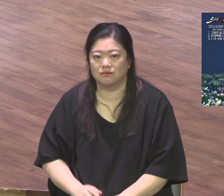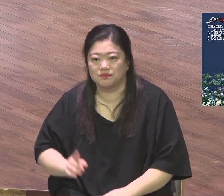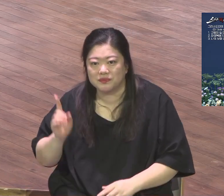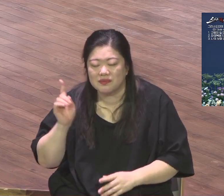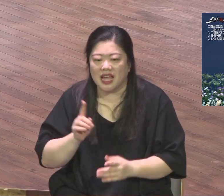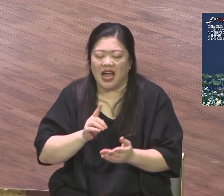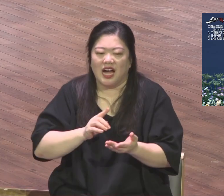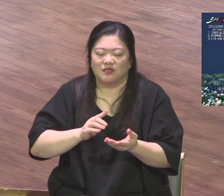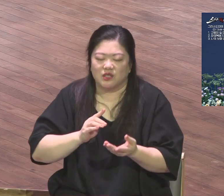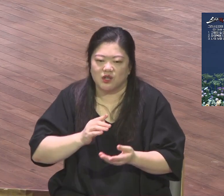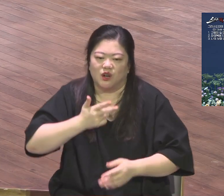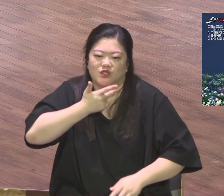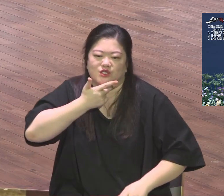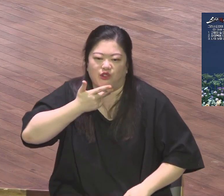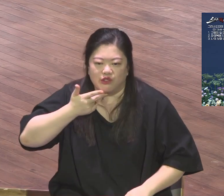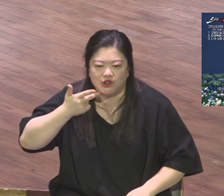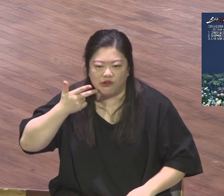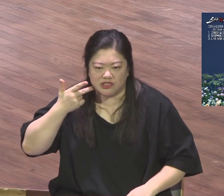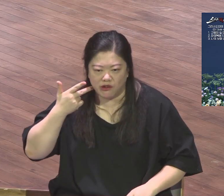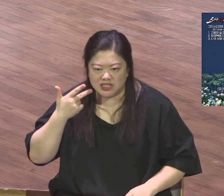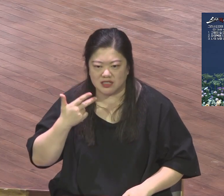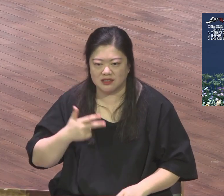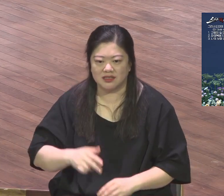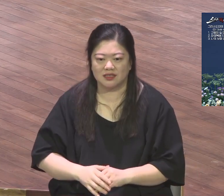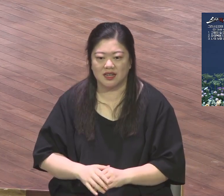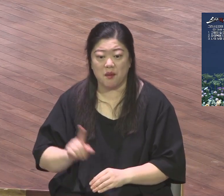that usually finds.